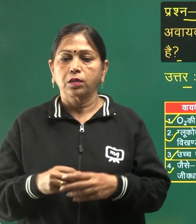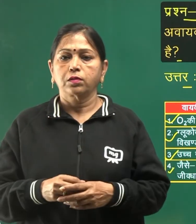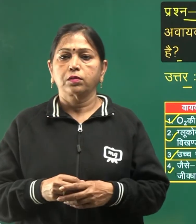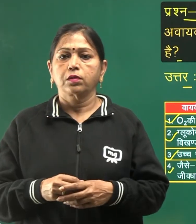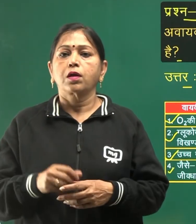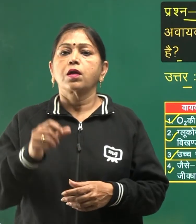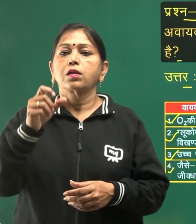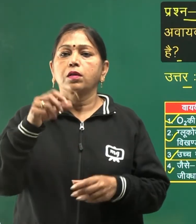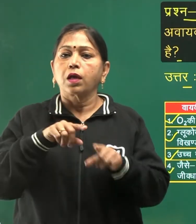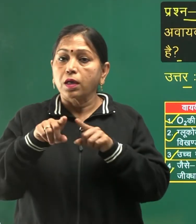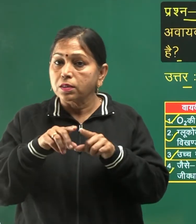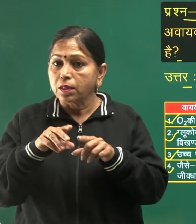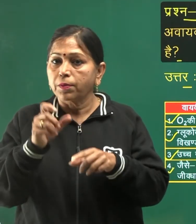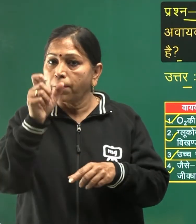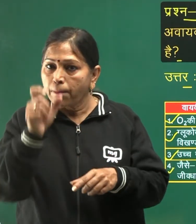मनुष्य,